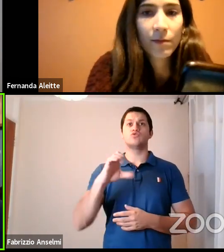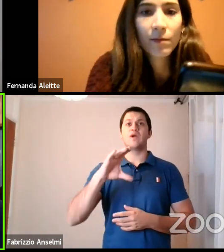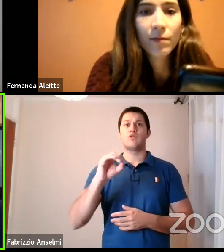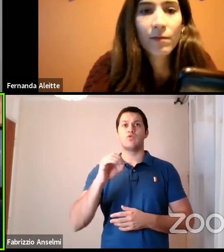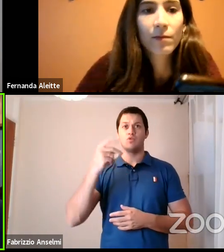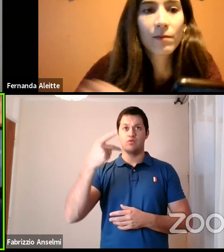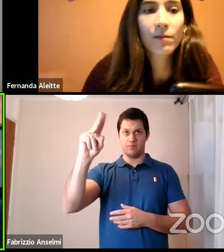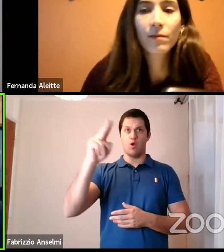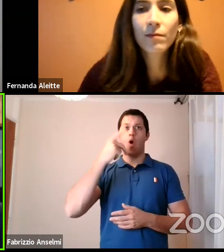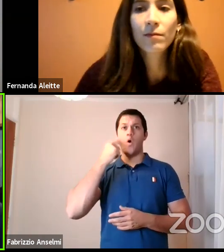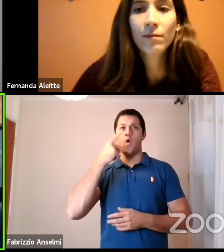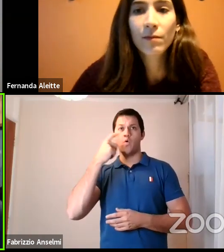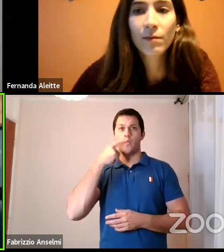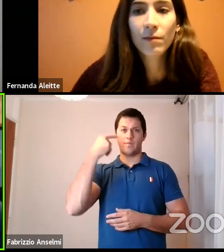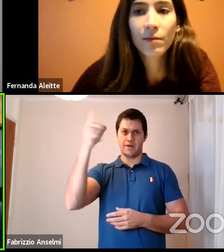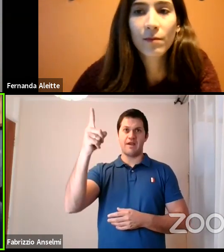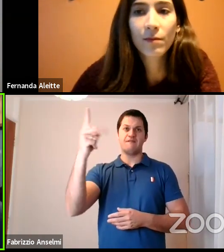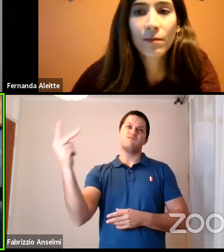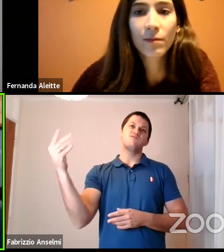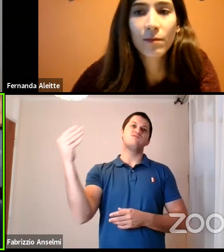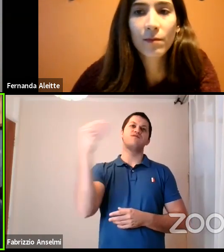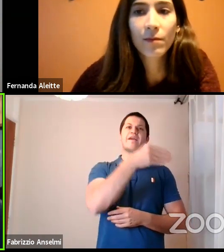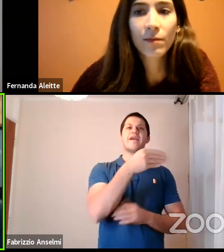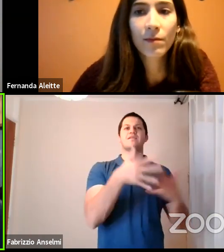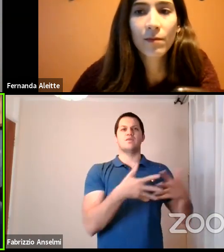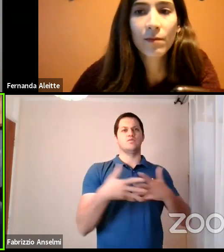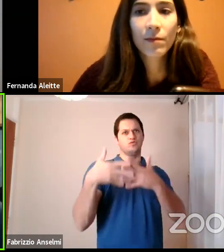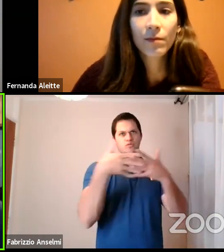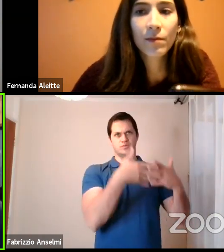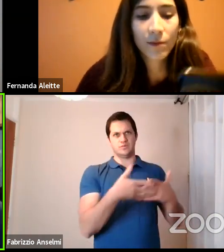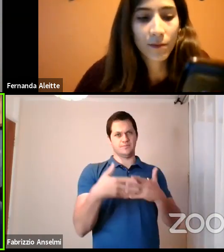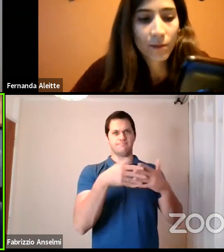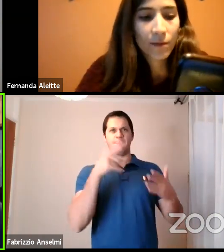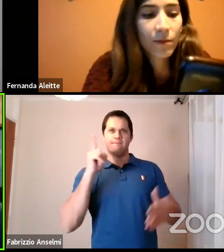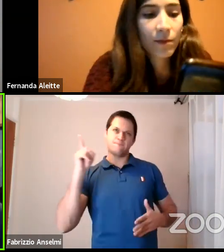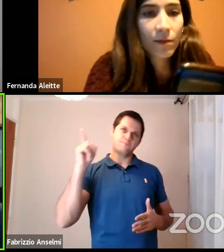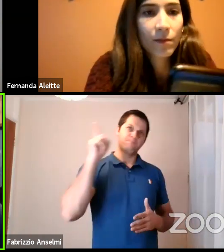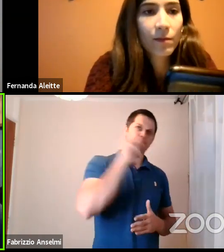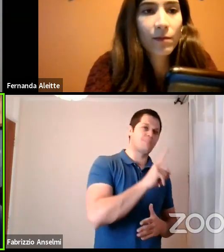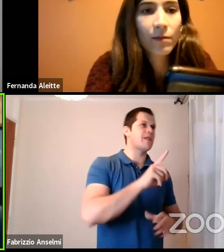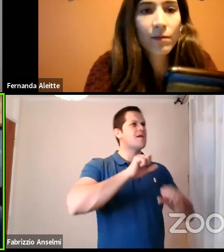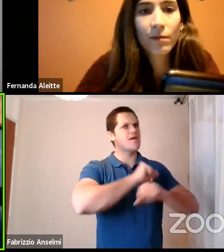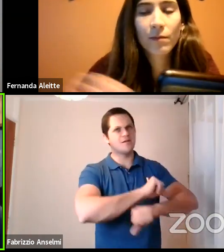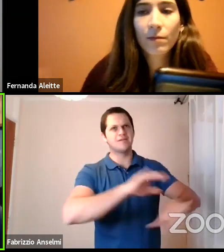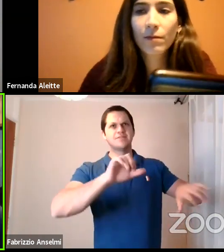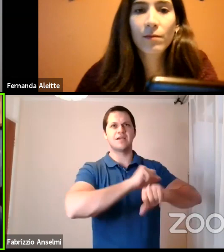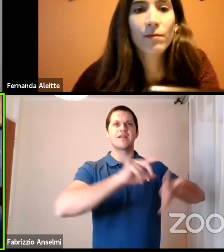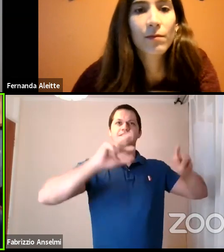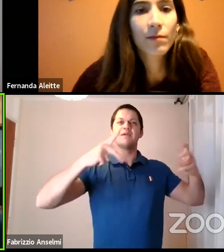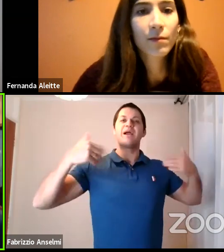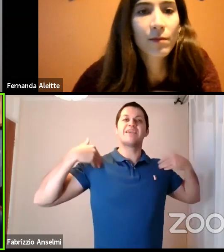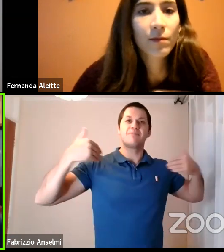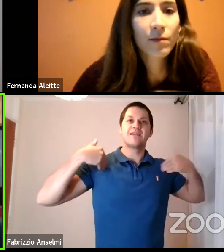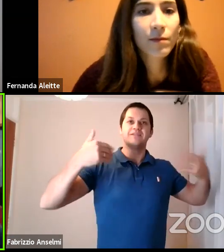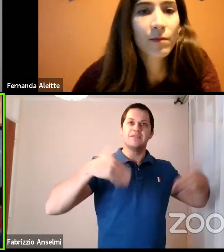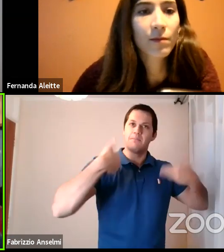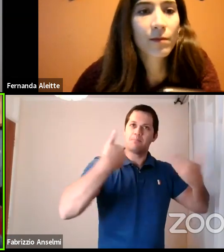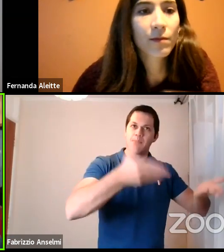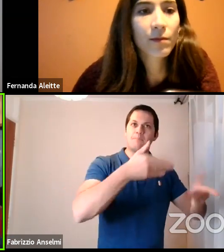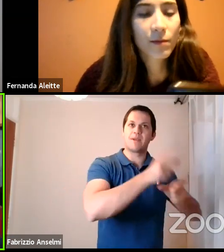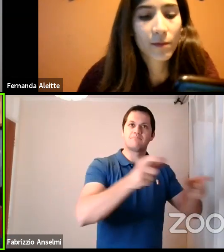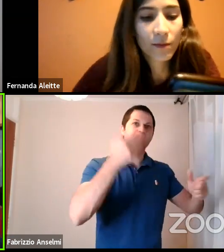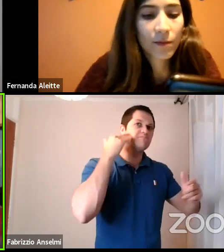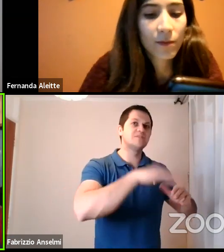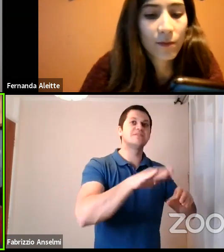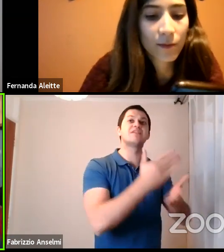¿ya? Viajó a Estados Unidos a enseñar el método de la gimnasia para escolares.